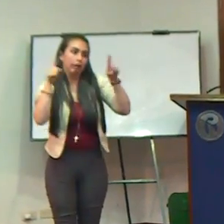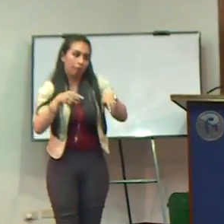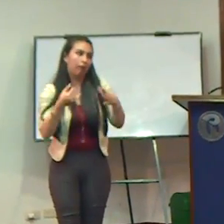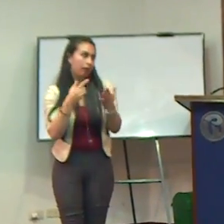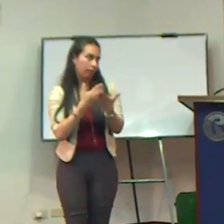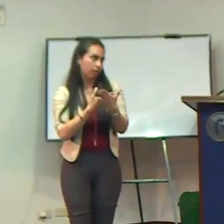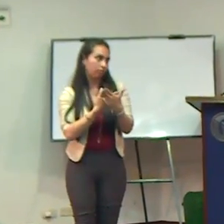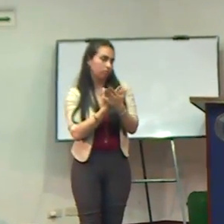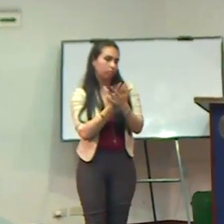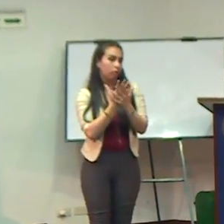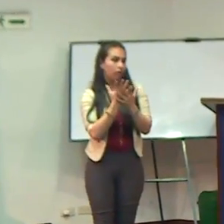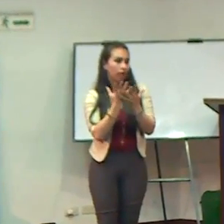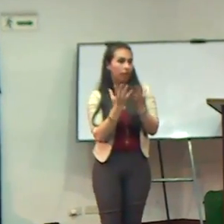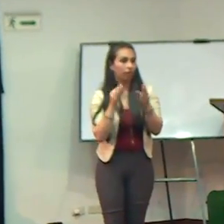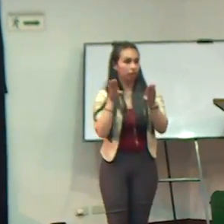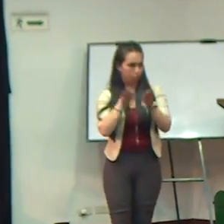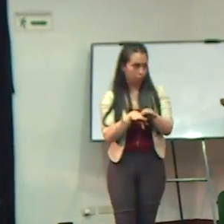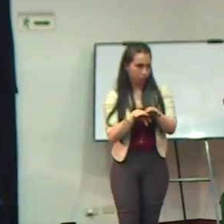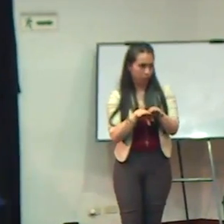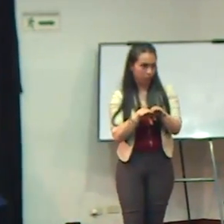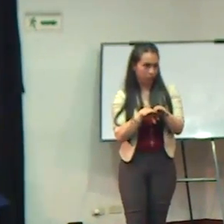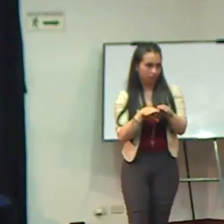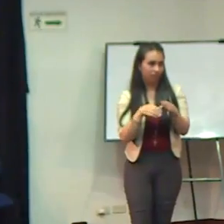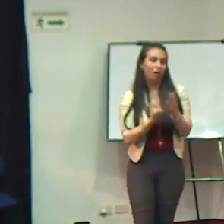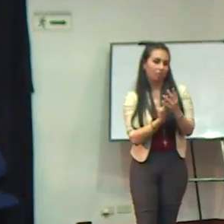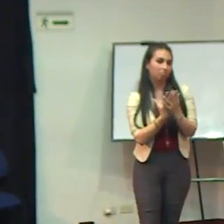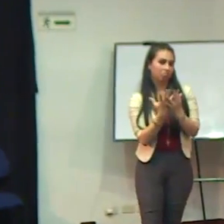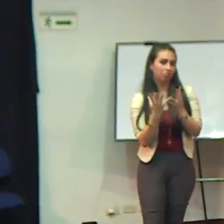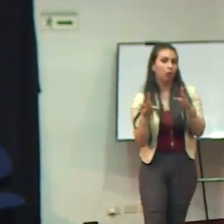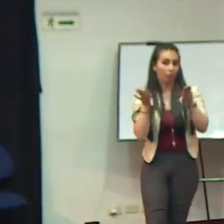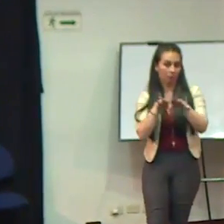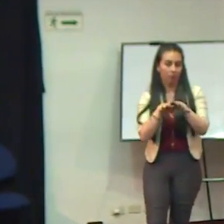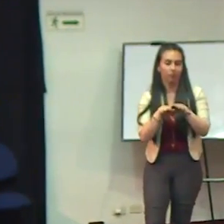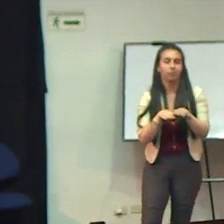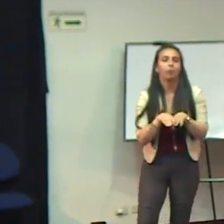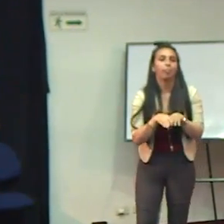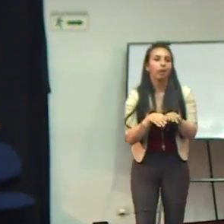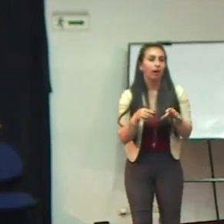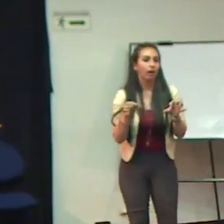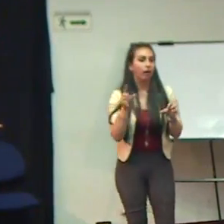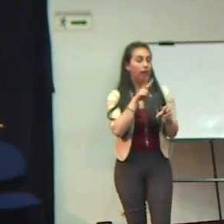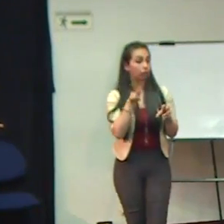Colar ideas y también Café en su punto.